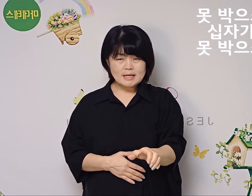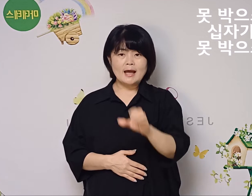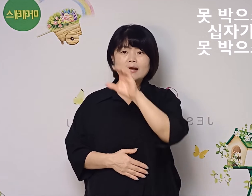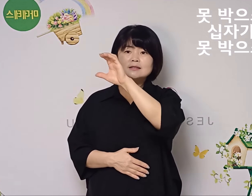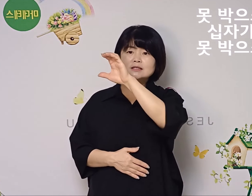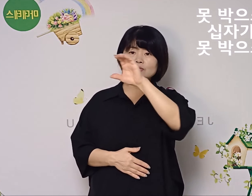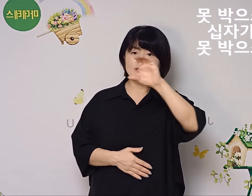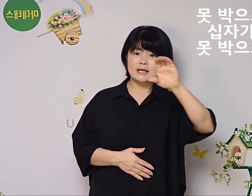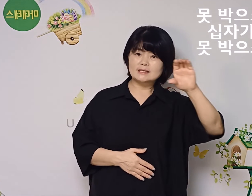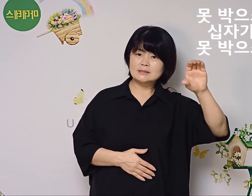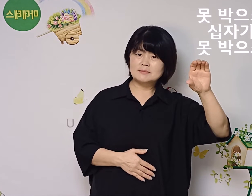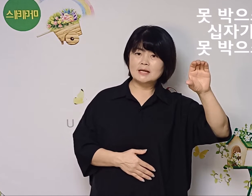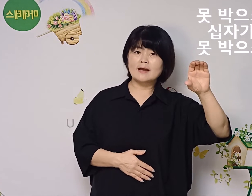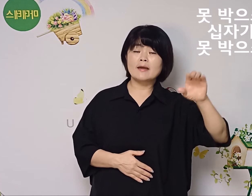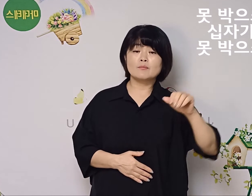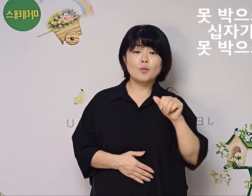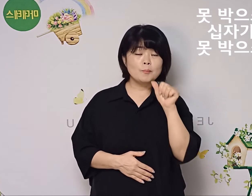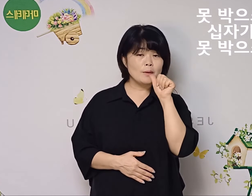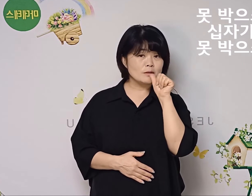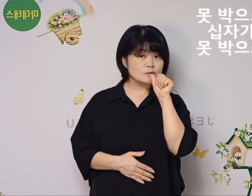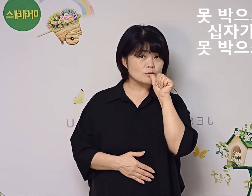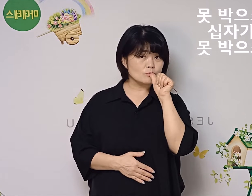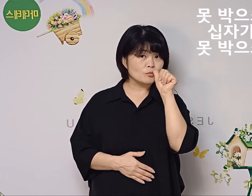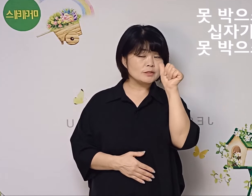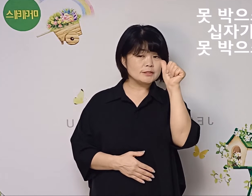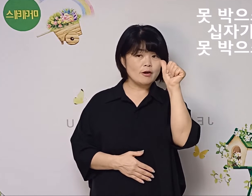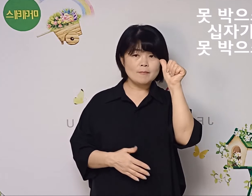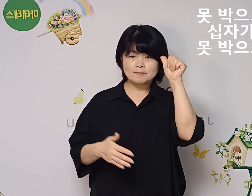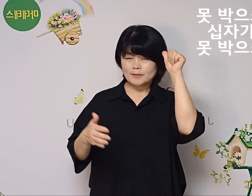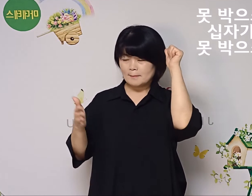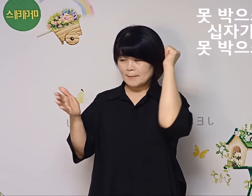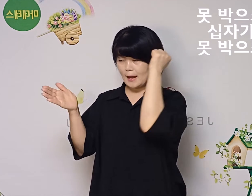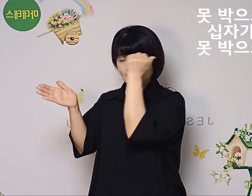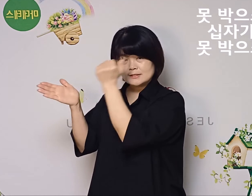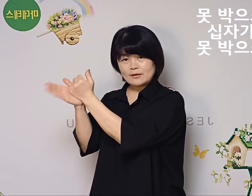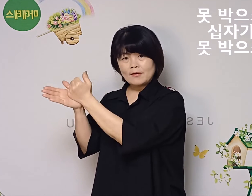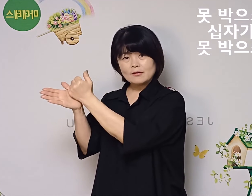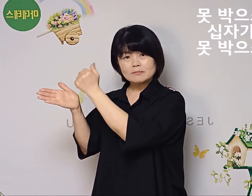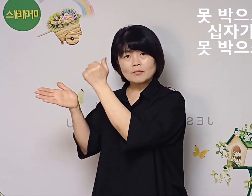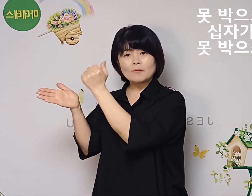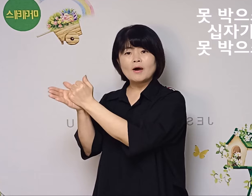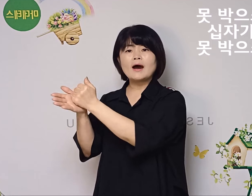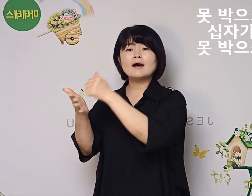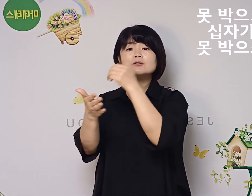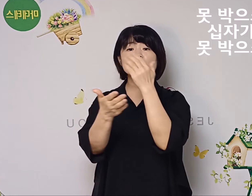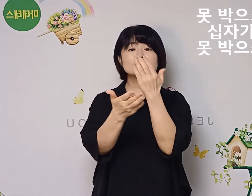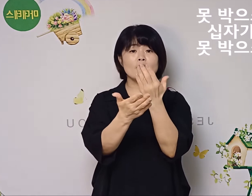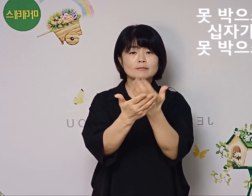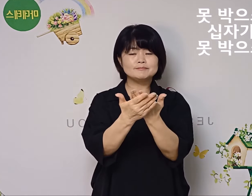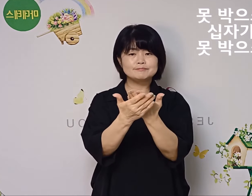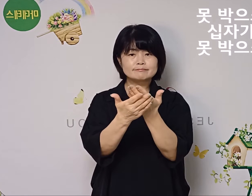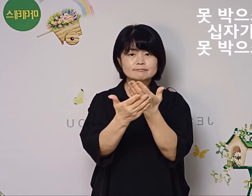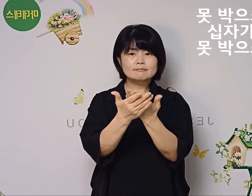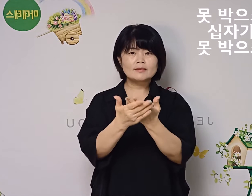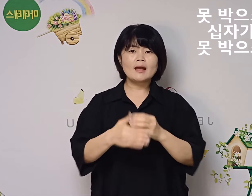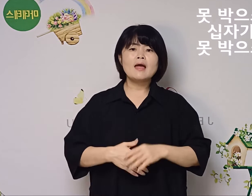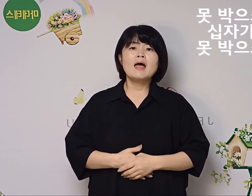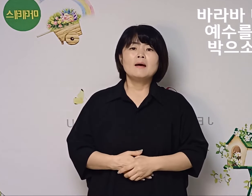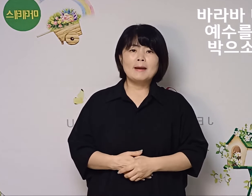사랑, 이웃 사랑, 십자가에 못 박으소서. 무엇이죠? 박았어요. 뭐뭐하 소서.